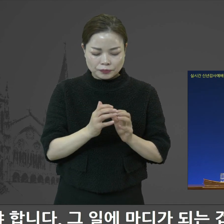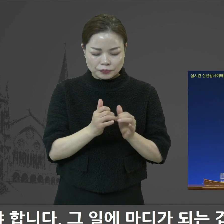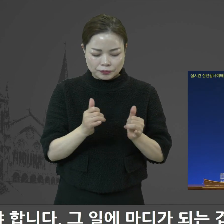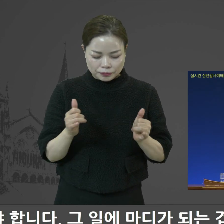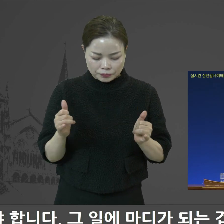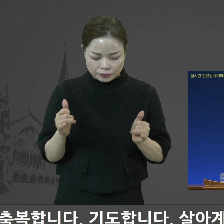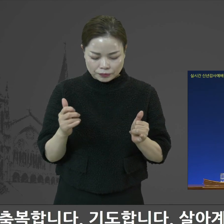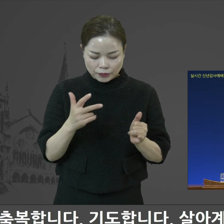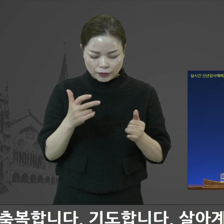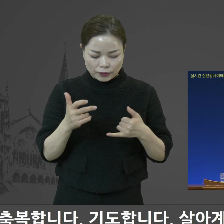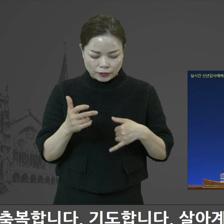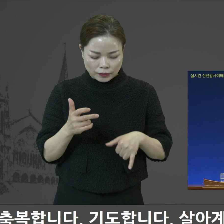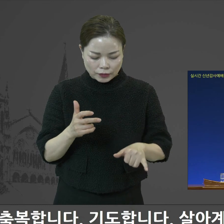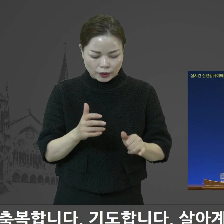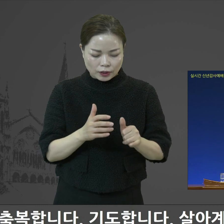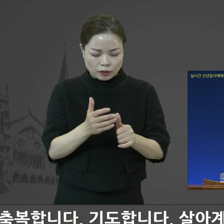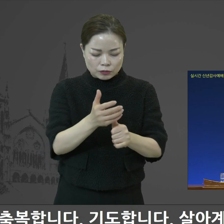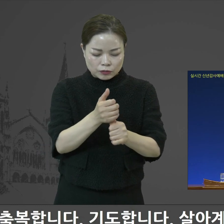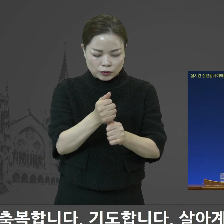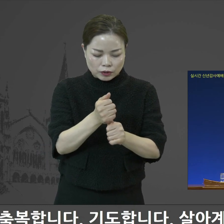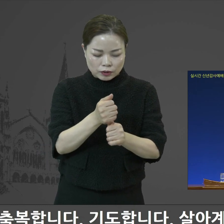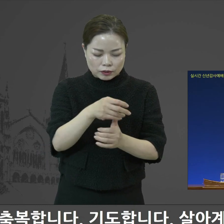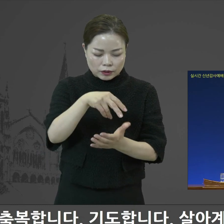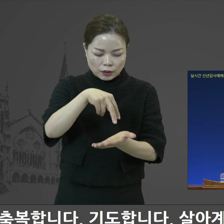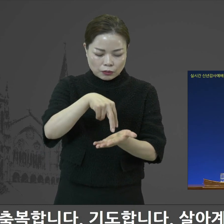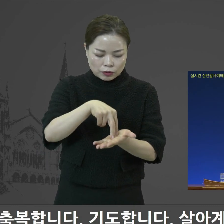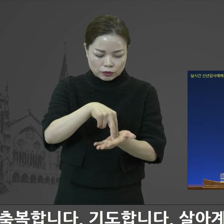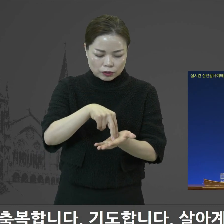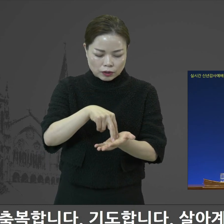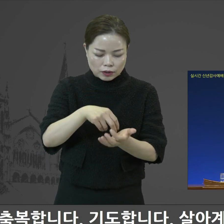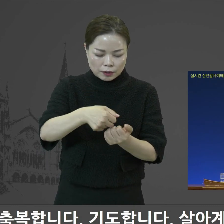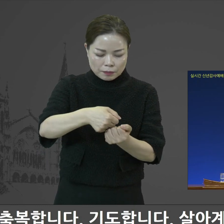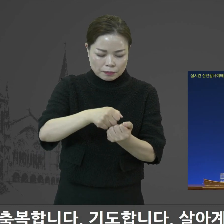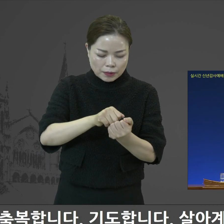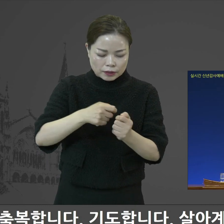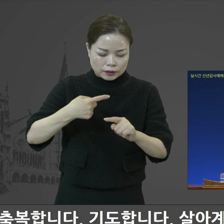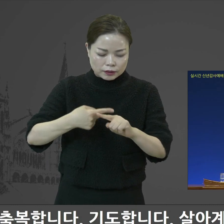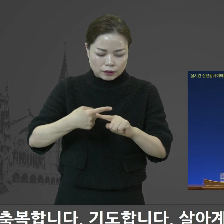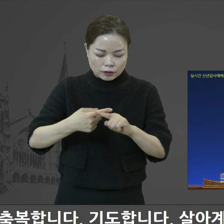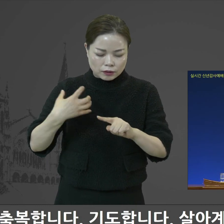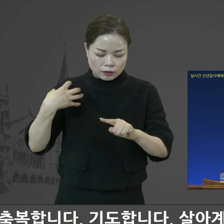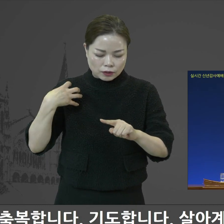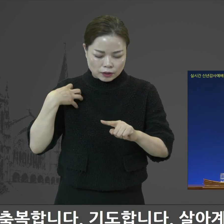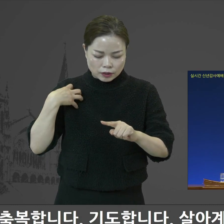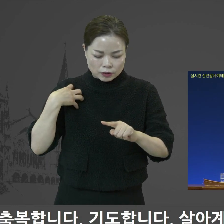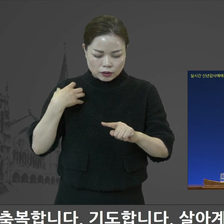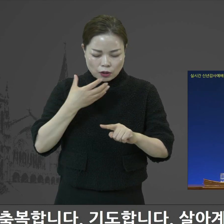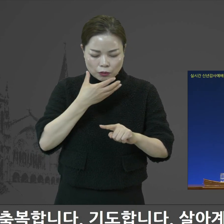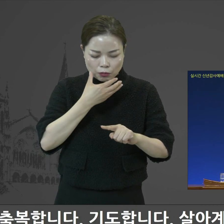백성들을, 주의 자녀들을 붙드시고 세우셔서 마디의 역할 잘 감당하는 복된